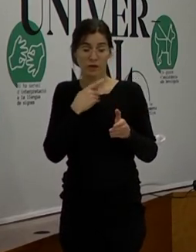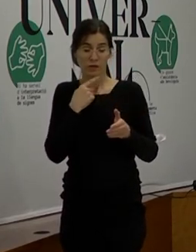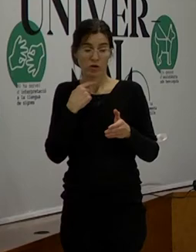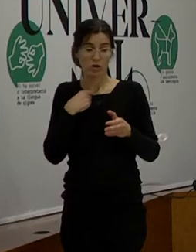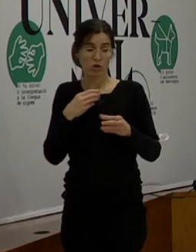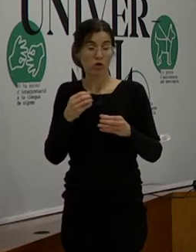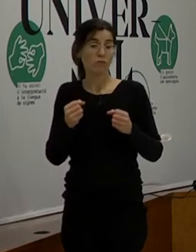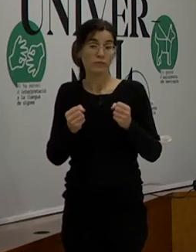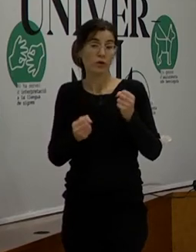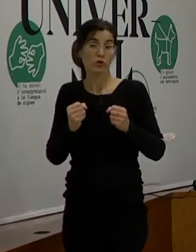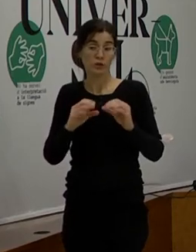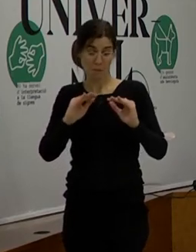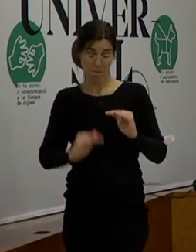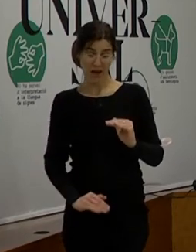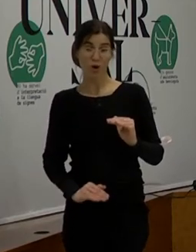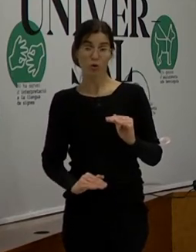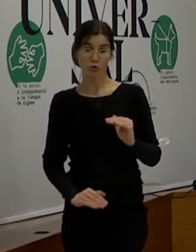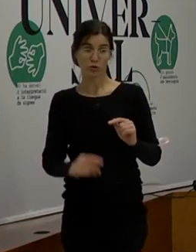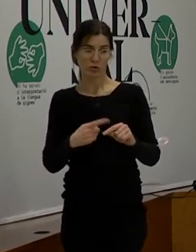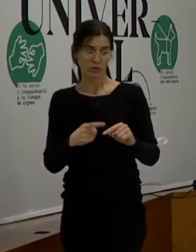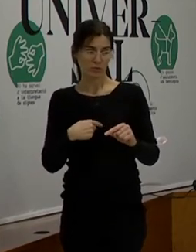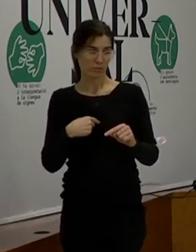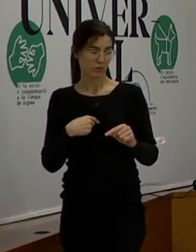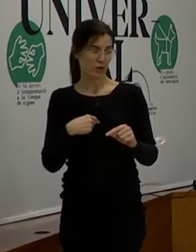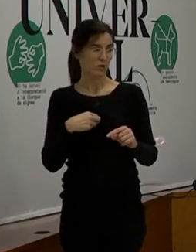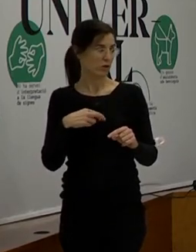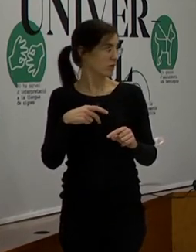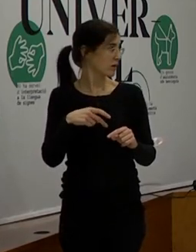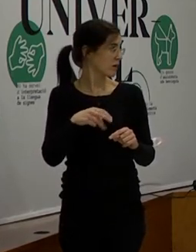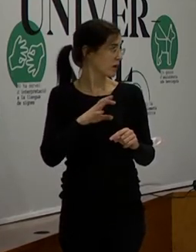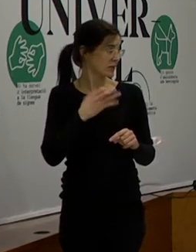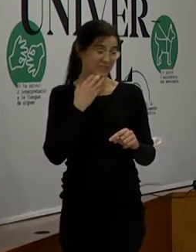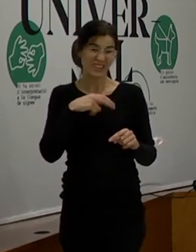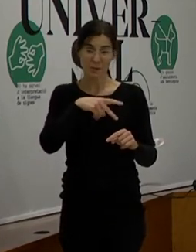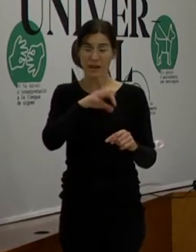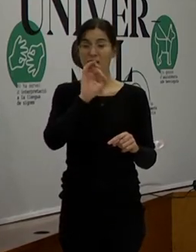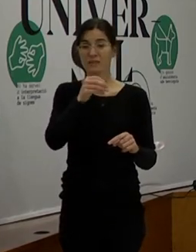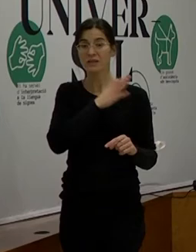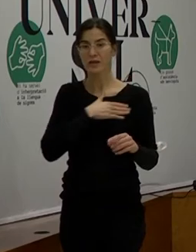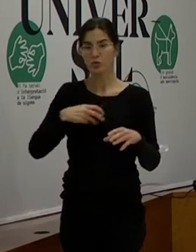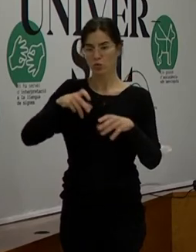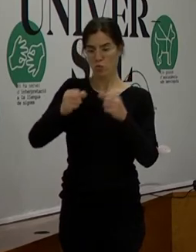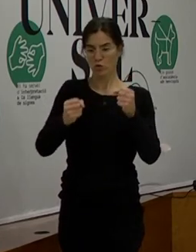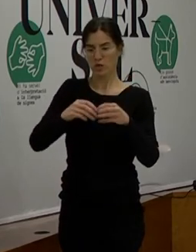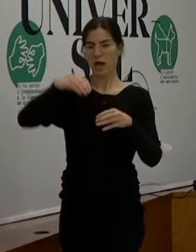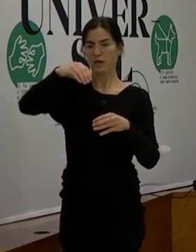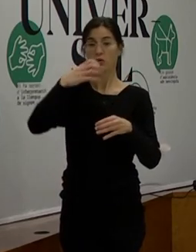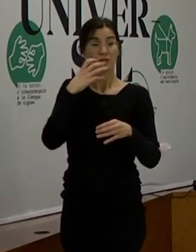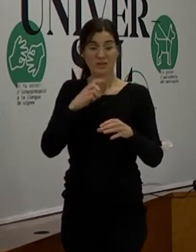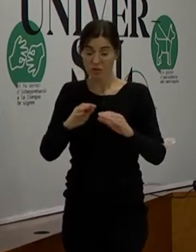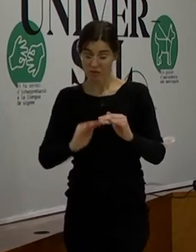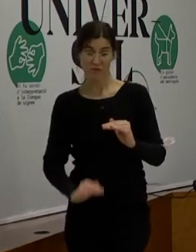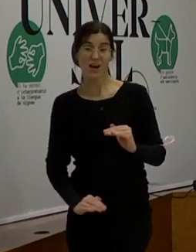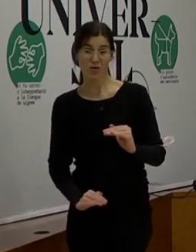con cotxes bajos, porque yo, los que camináis sí que queréis un coche alto, pero los que no, queremos un coche estándar, a nuestra